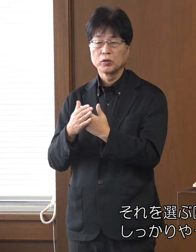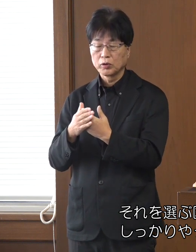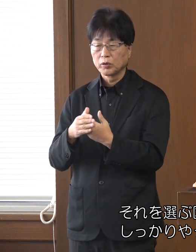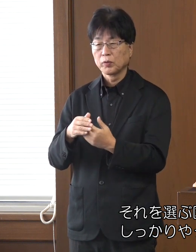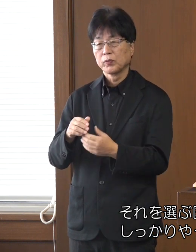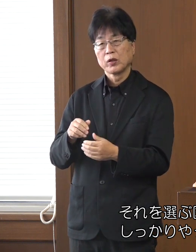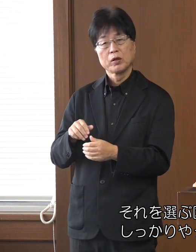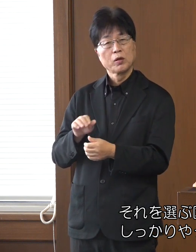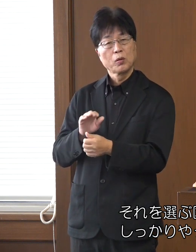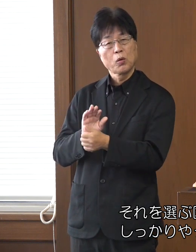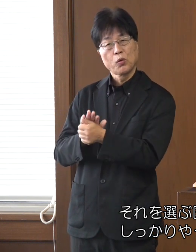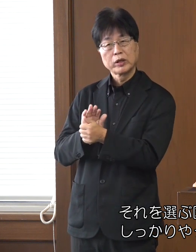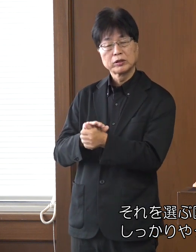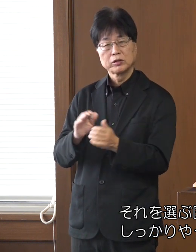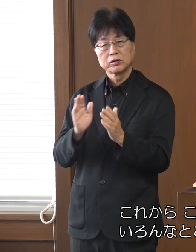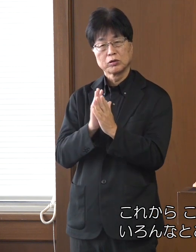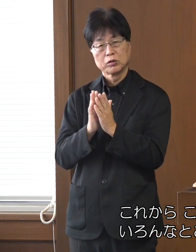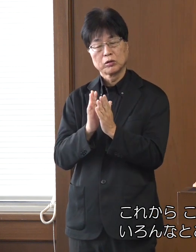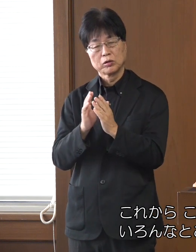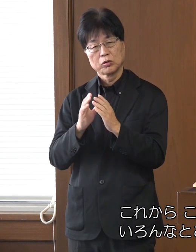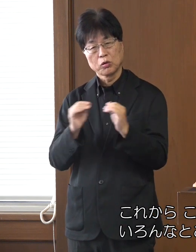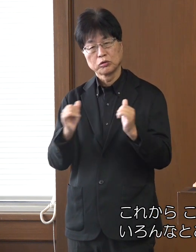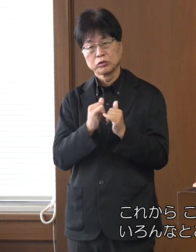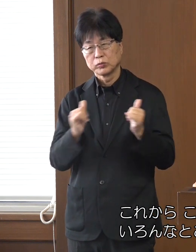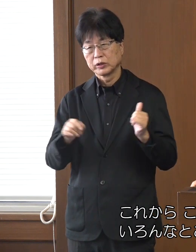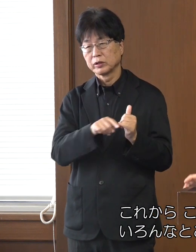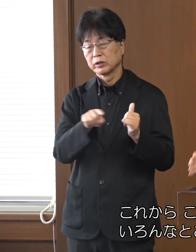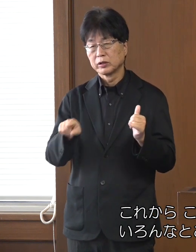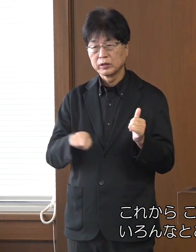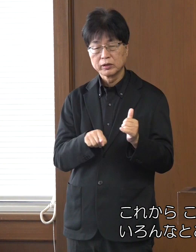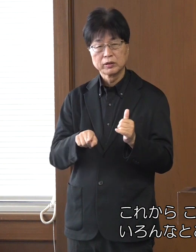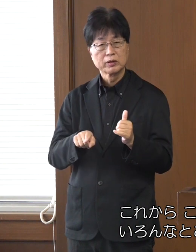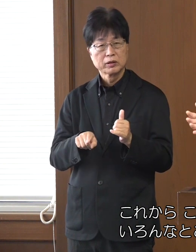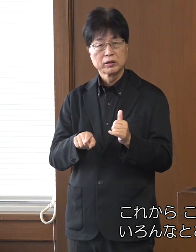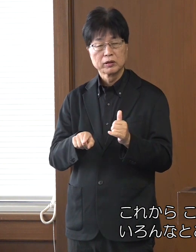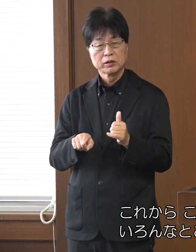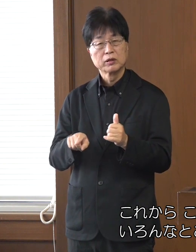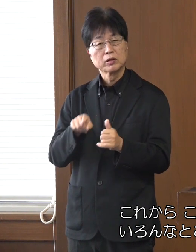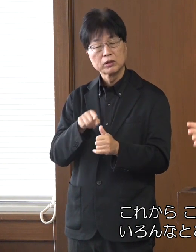しっかりこうやっていかないと、これからこの国っていうのはいろんなところで